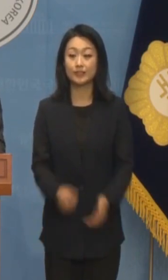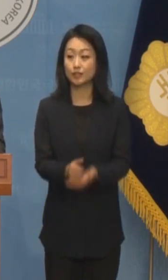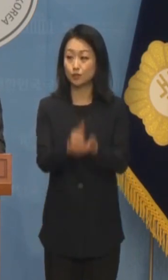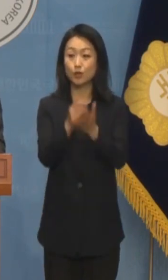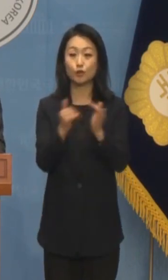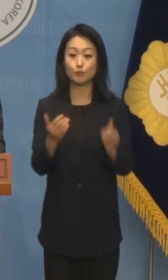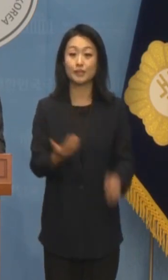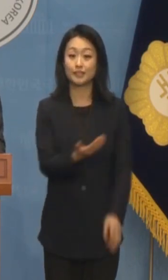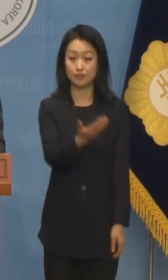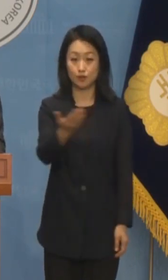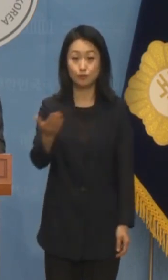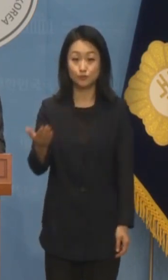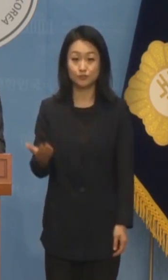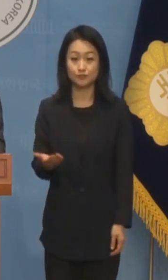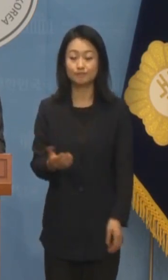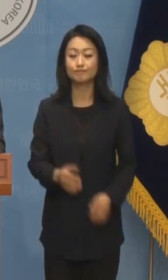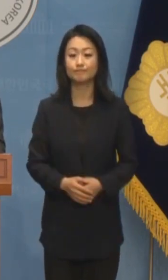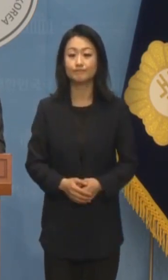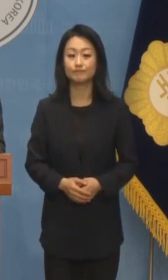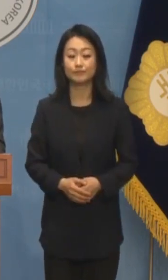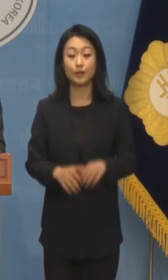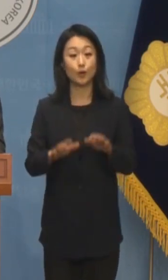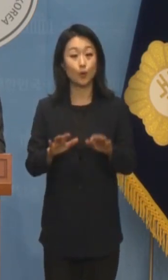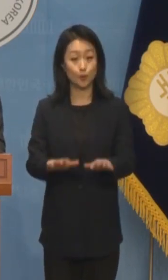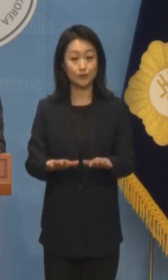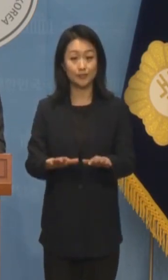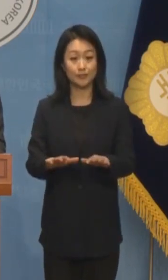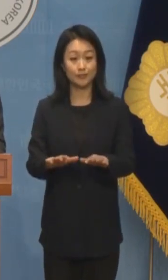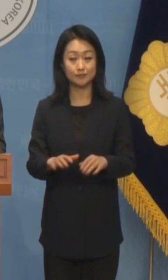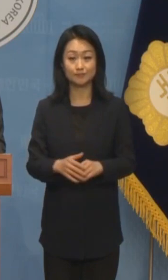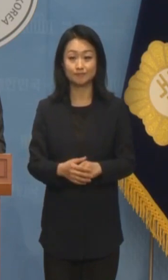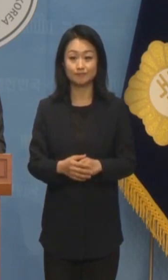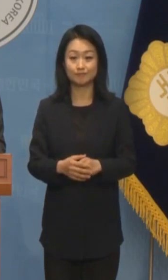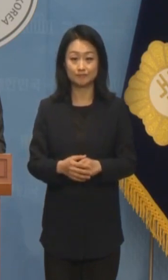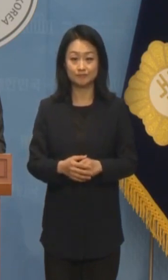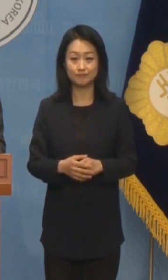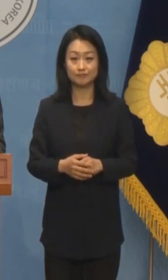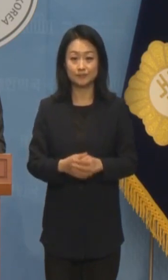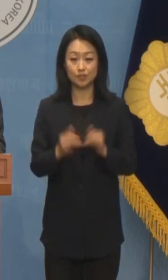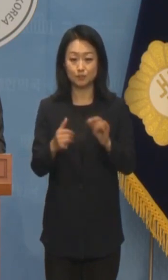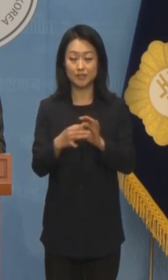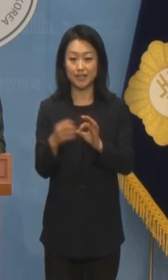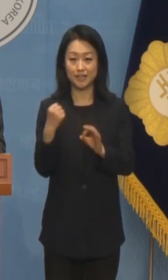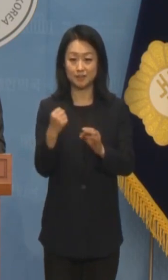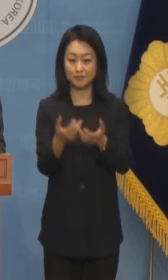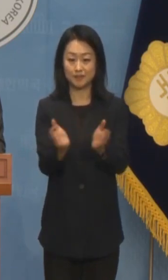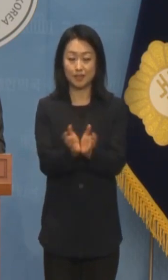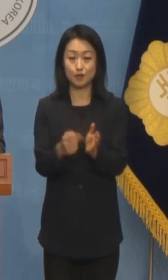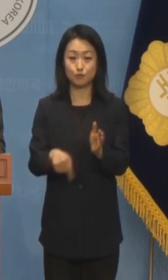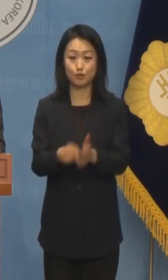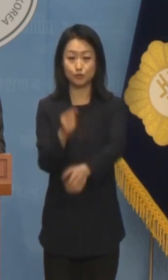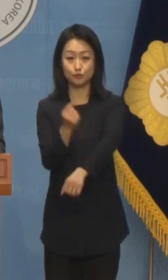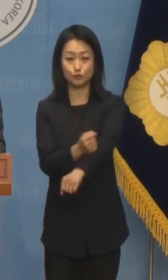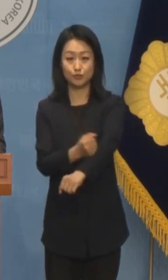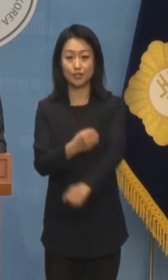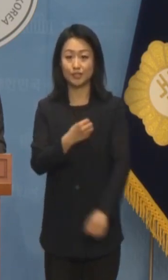존경하는 국민 여러분, 그리고 오늘날에도 당을 위해 헌신하고 계시는 당원 동지